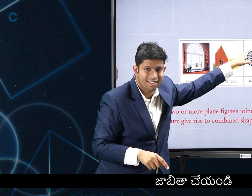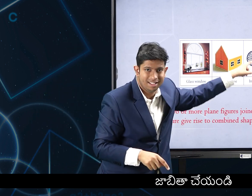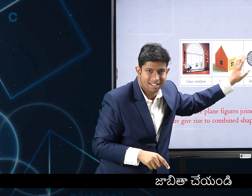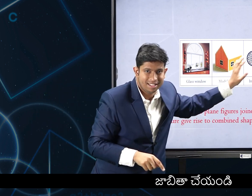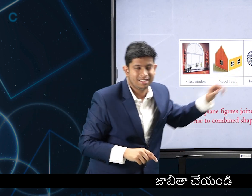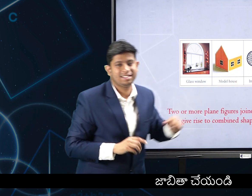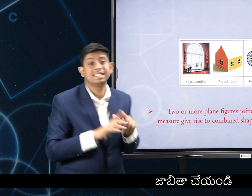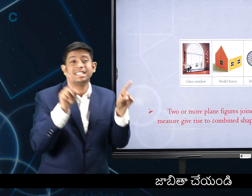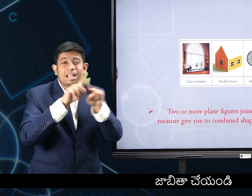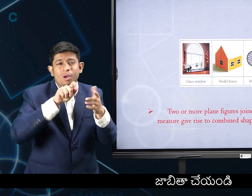చేయండి.